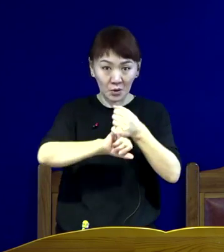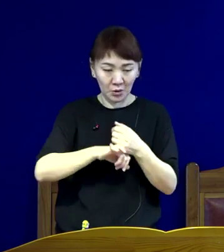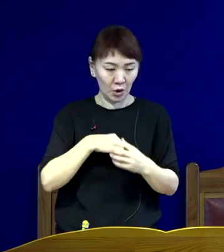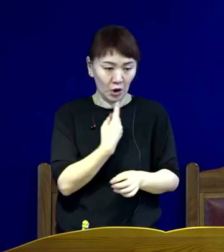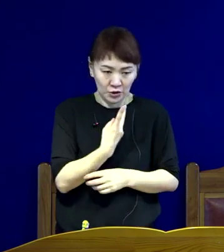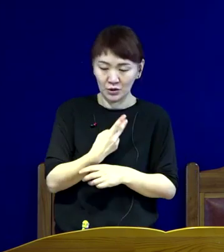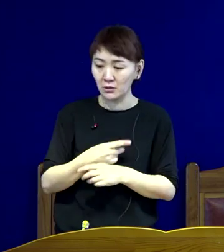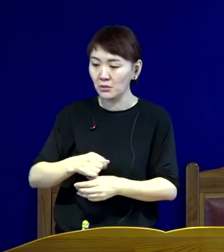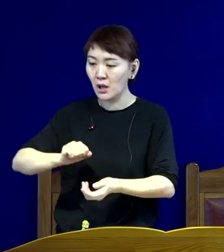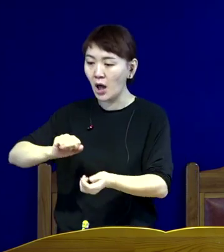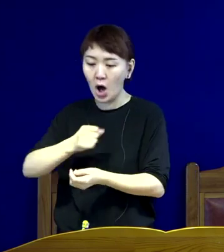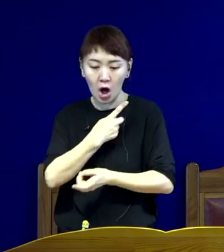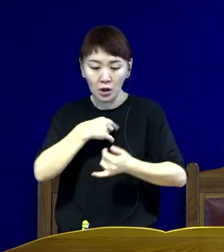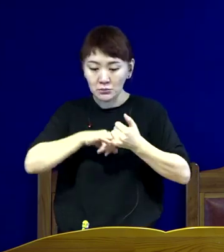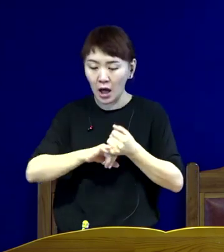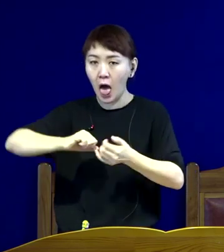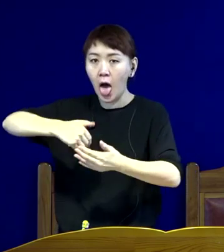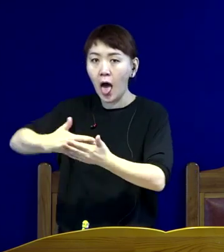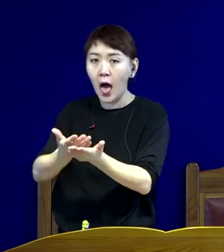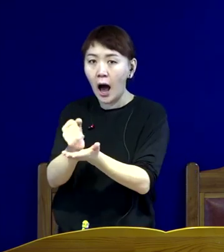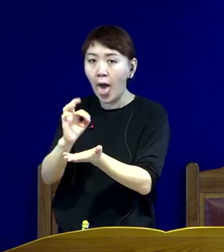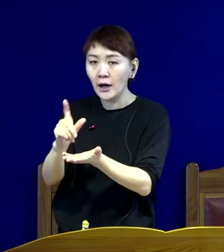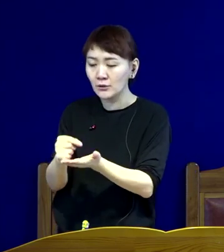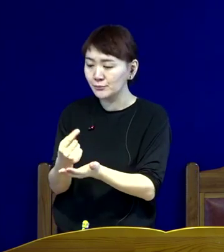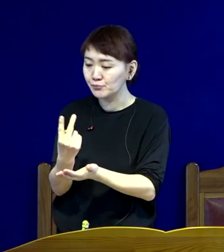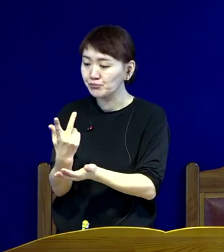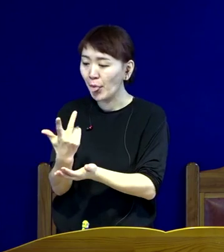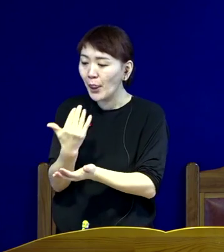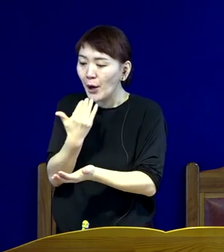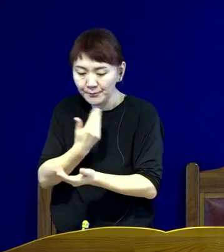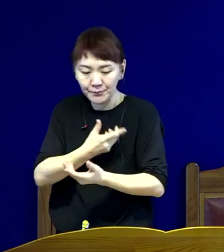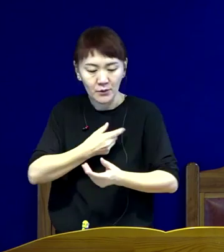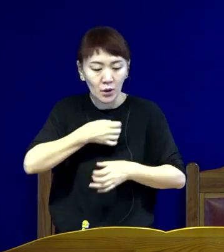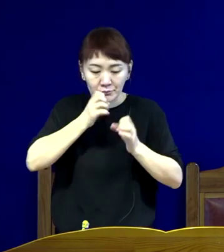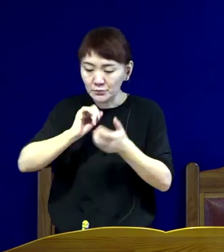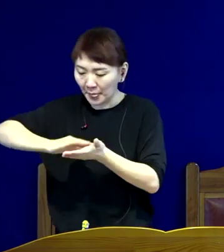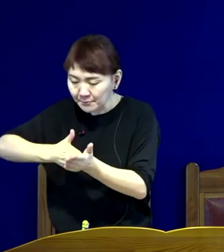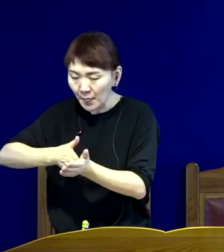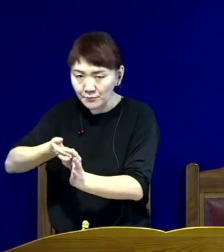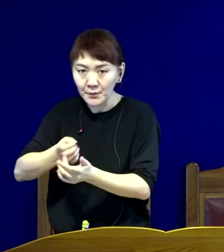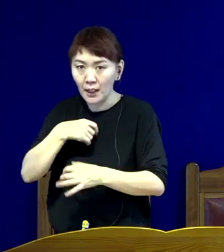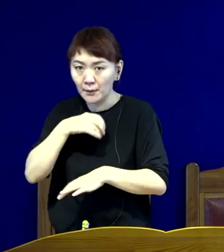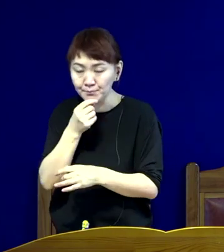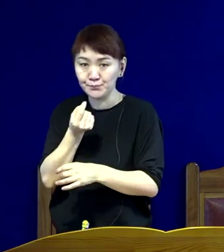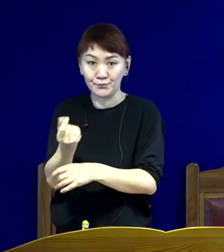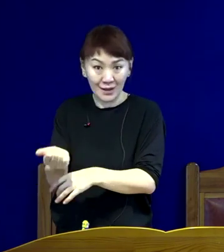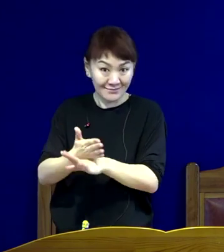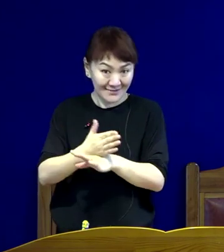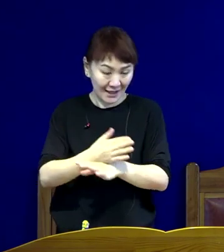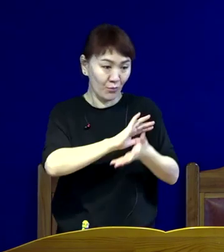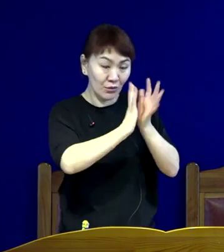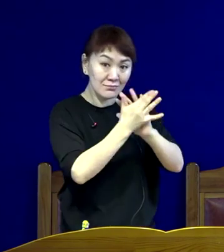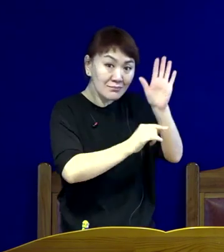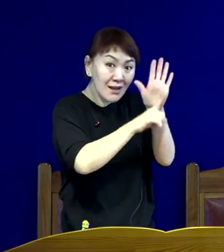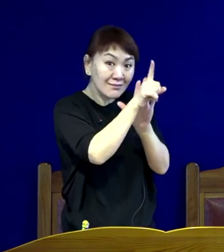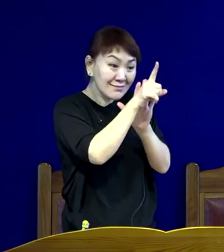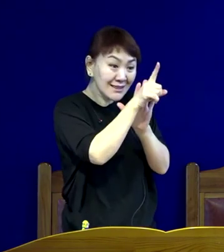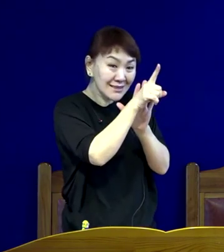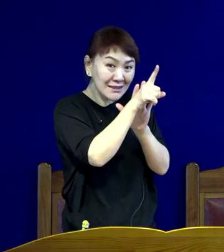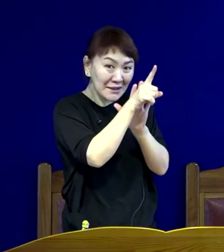шүү дээ тэгэхээр яг энэ эхлэл номны үед бол тийм зүйл байхгүй угаах угаалгач байхгүй аяг тавг угаах юм ч